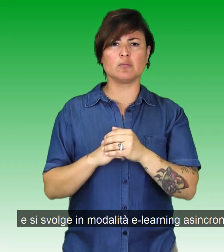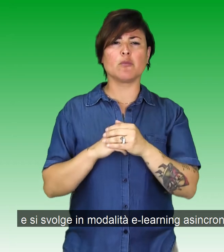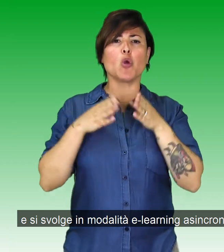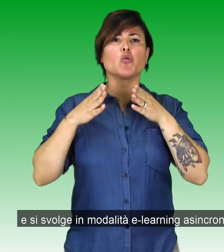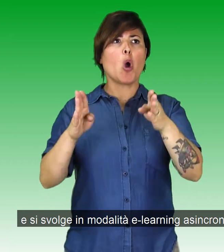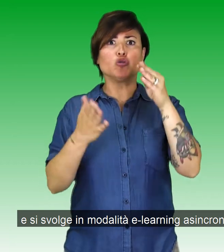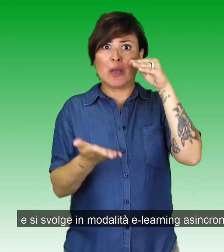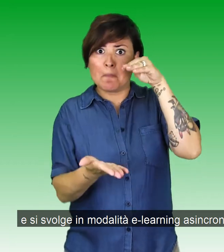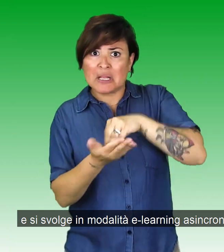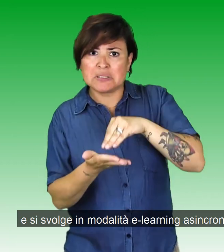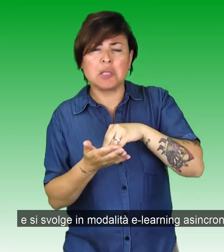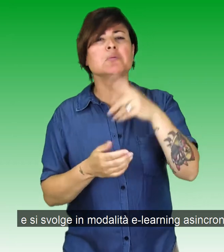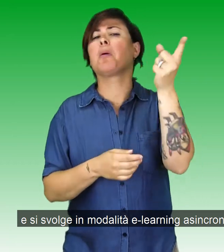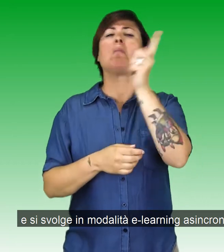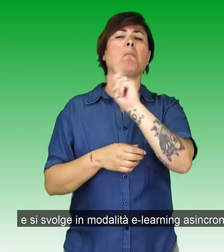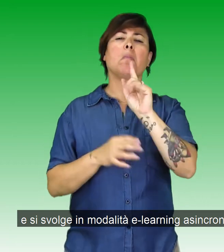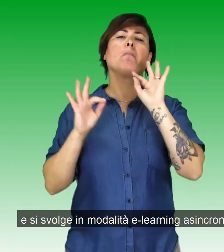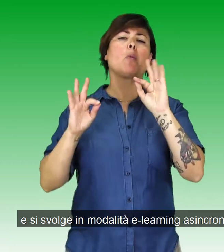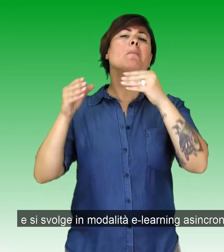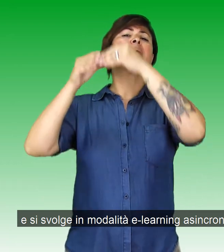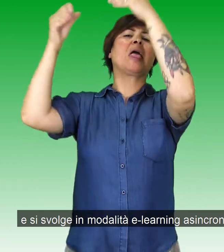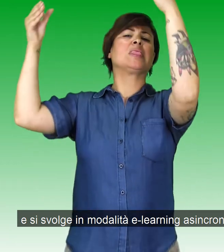e si svolge in modalità e-learning assincrona.